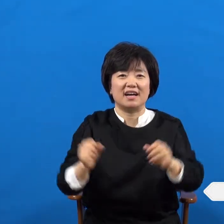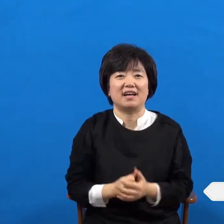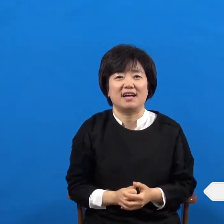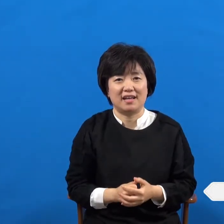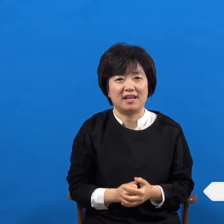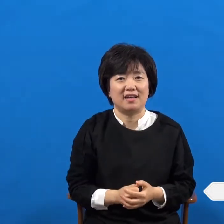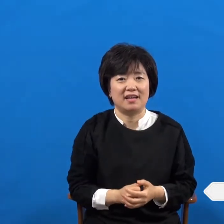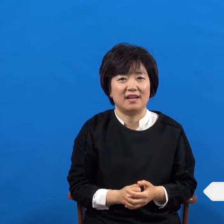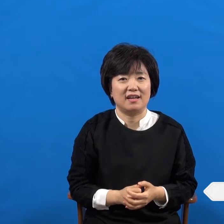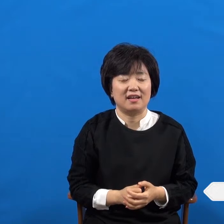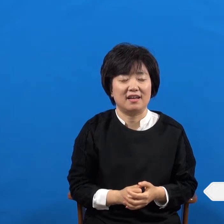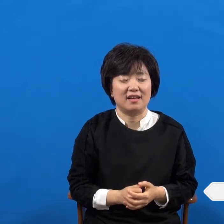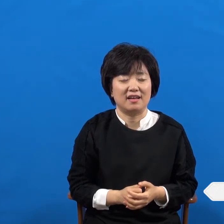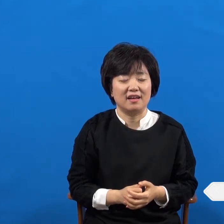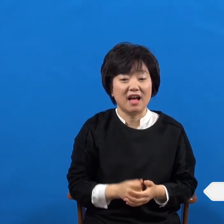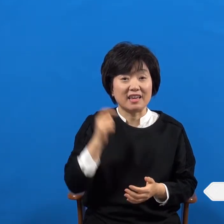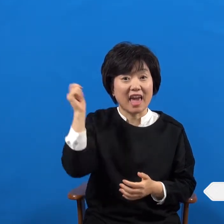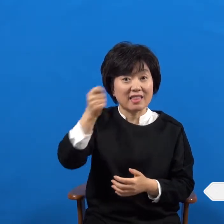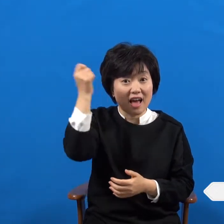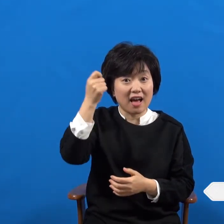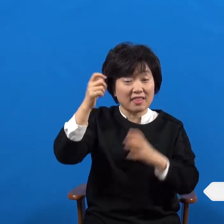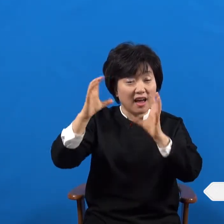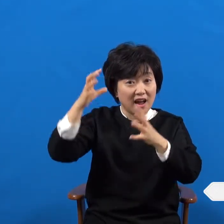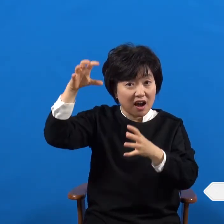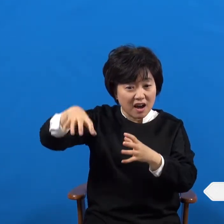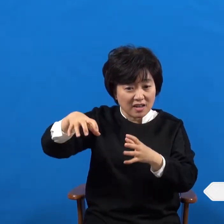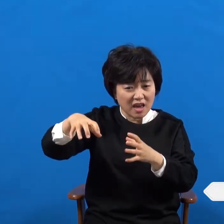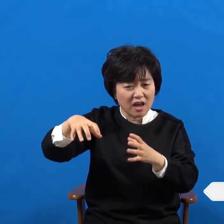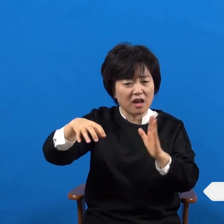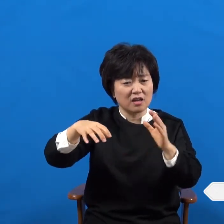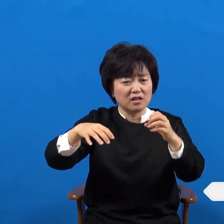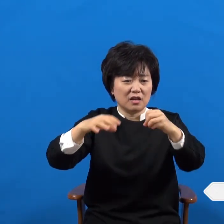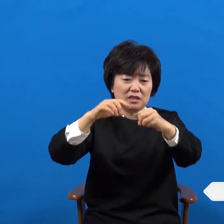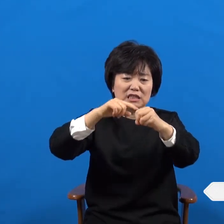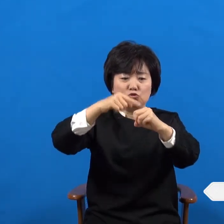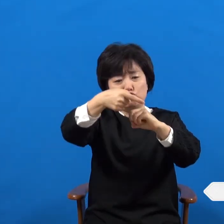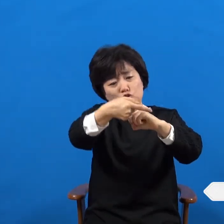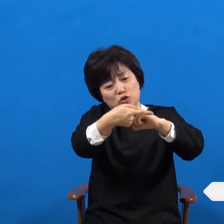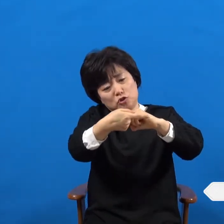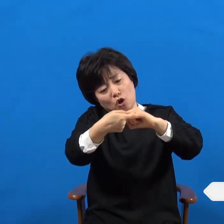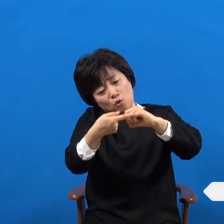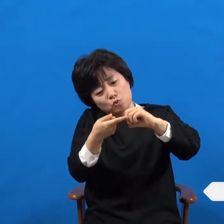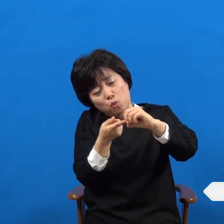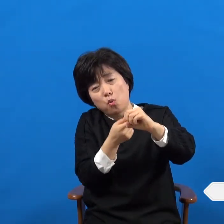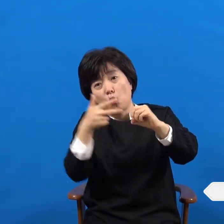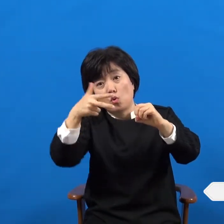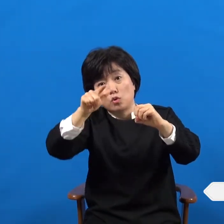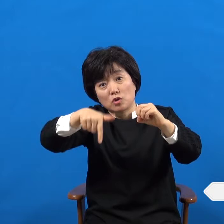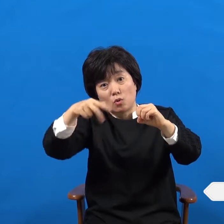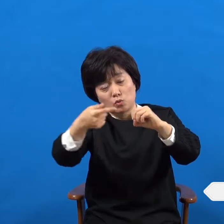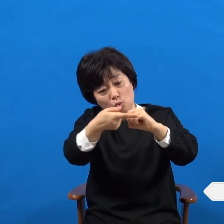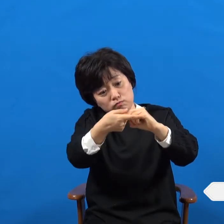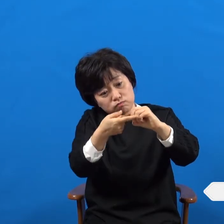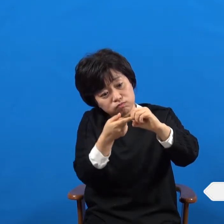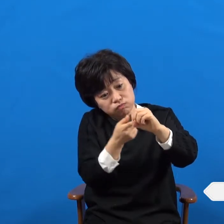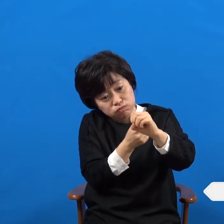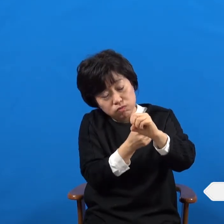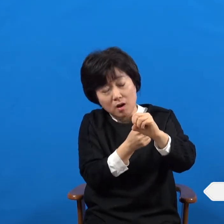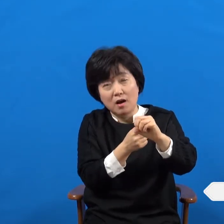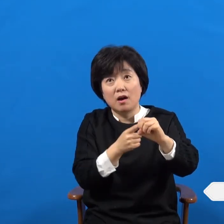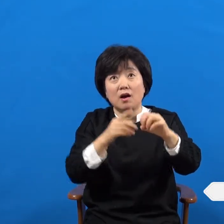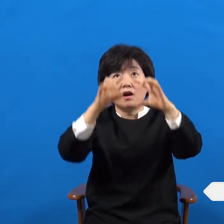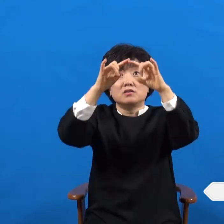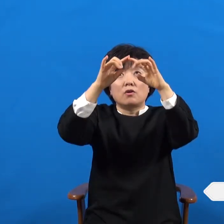말았습니다. 그런데 케냐가 적도 지역이라서 그런지 한번 불이 나가니까 불이 없는